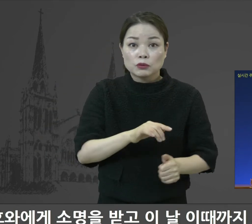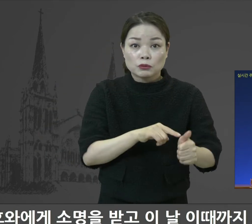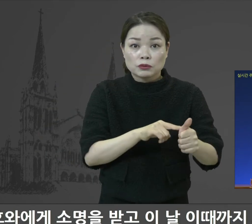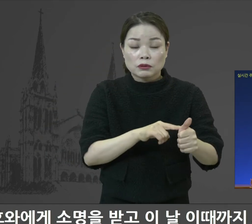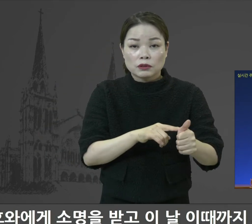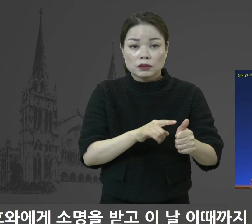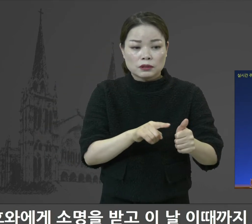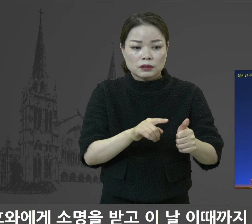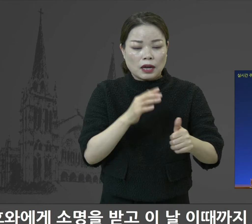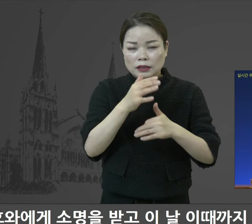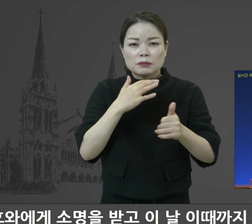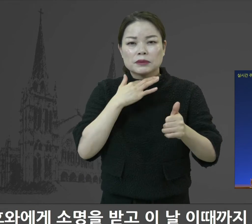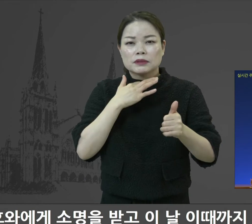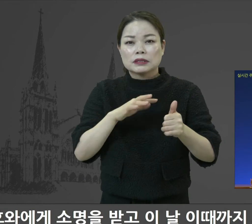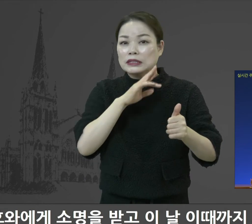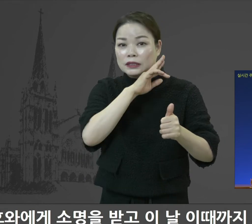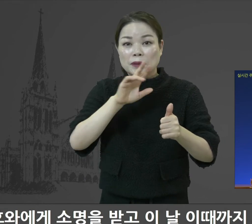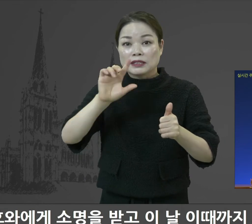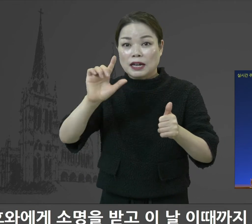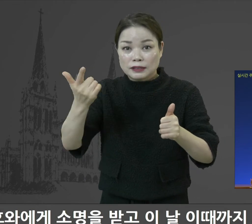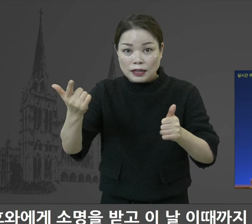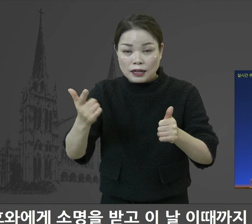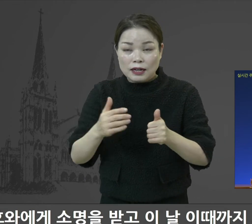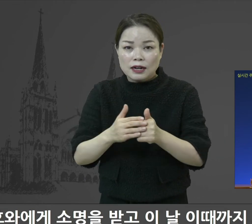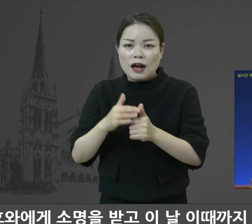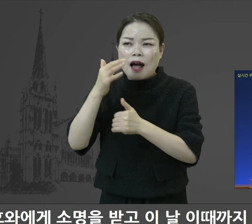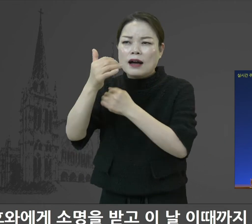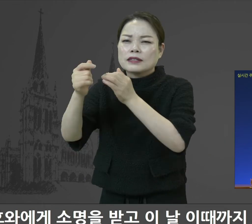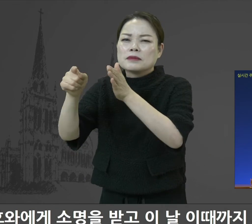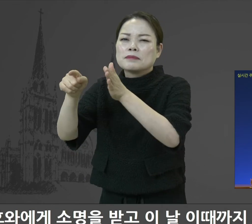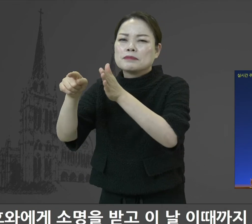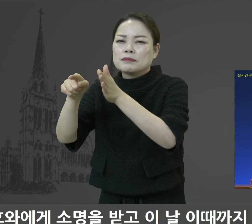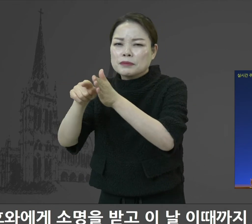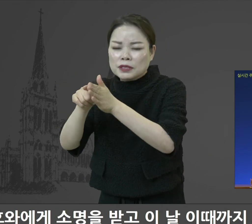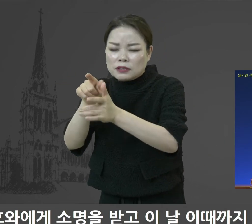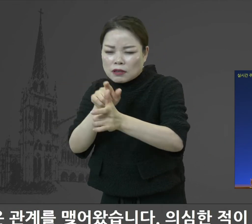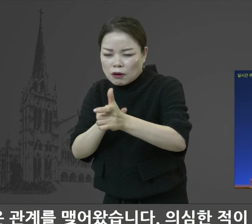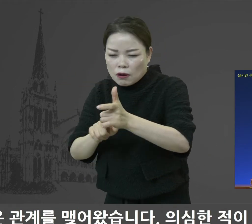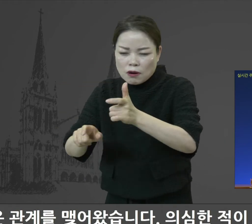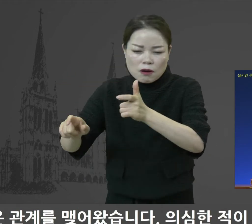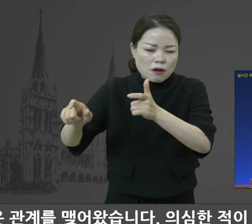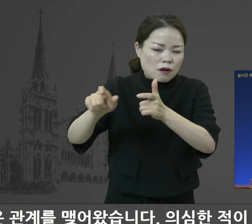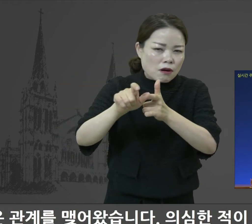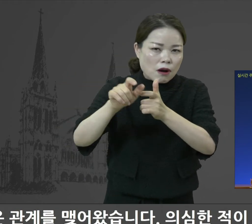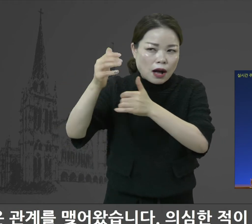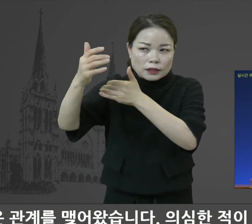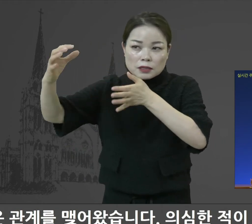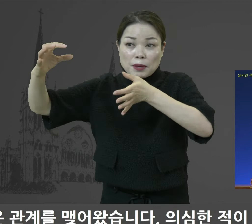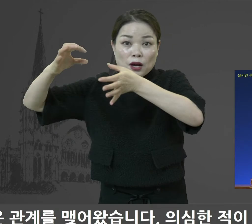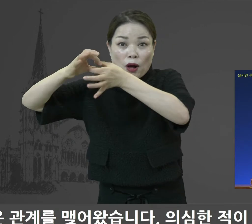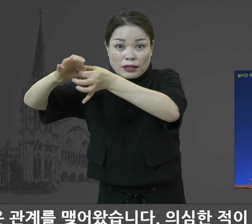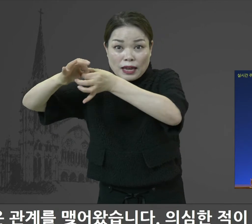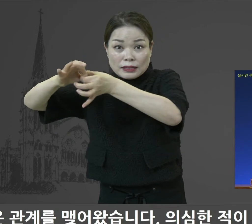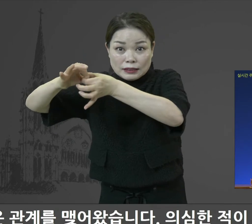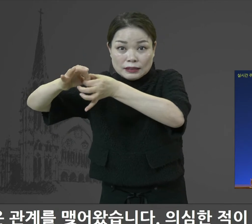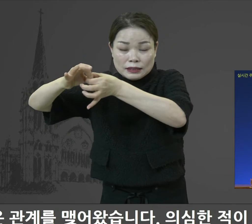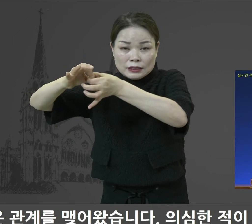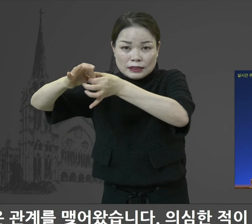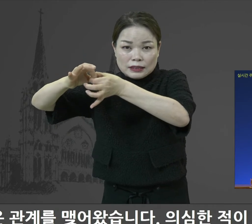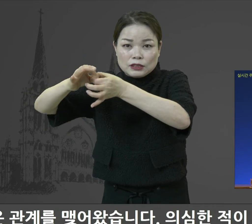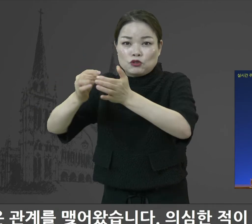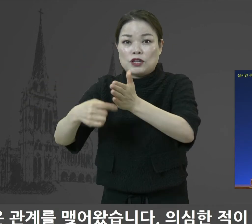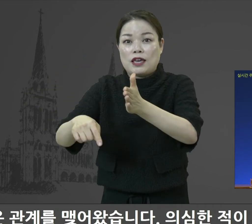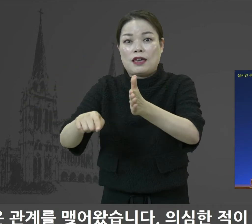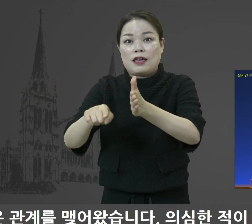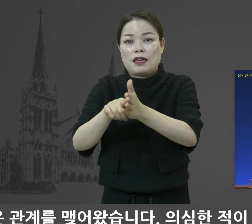하나님을 의심하는 게 아닙니다. 하나님을 믿어왔고 더 깊은 믿음의 관계로 들어가려고 모세가